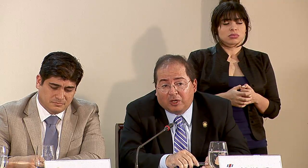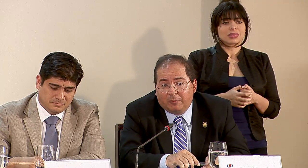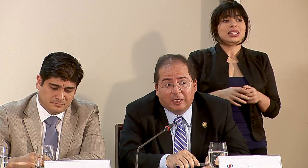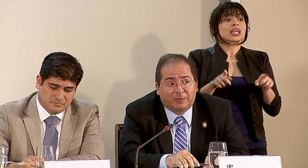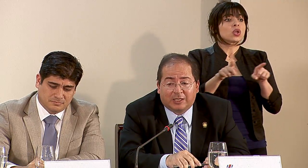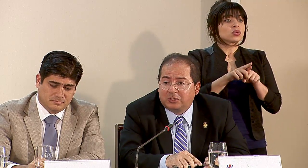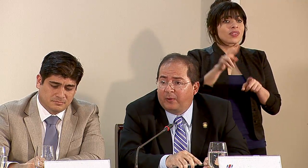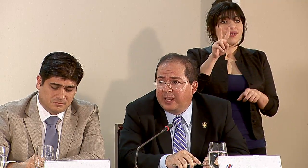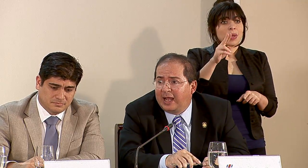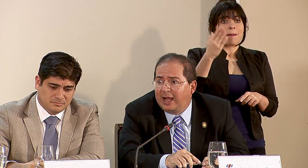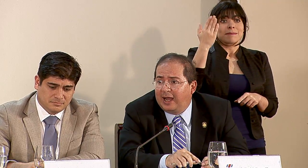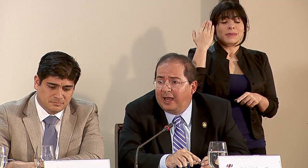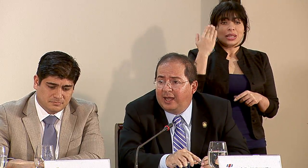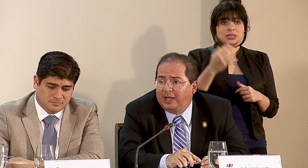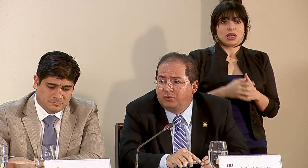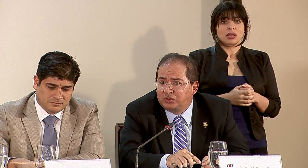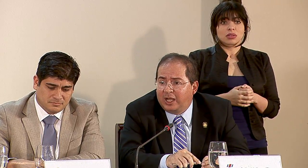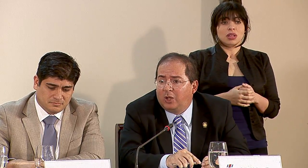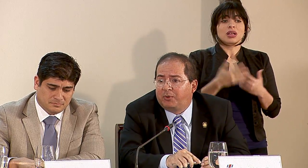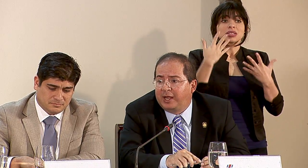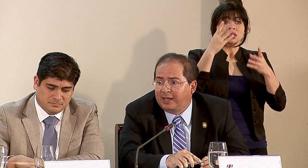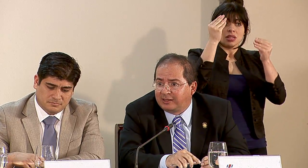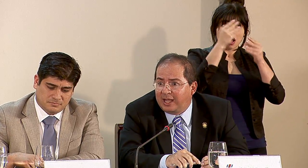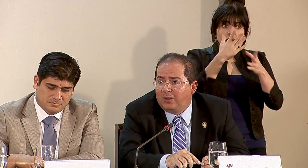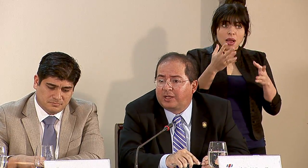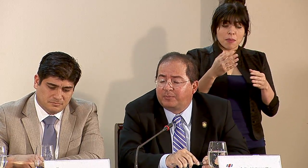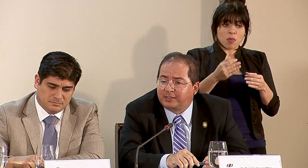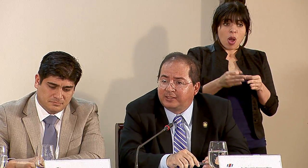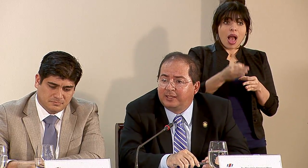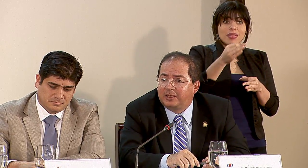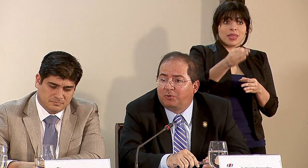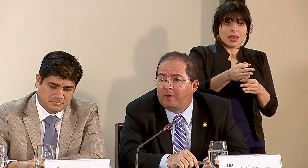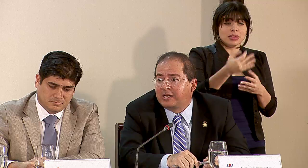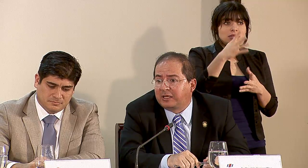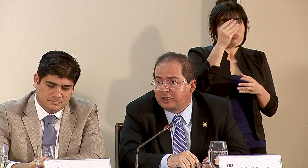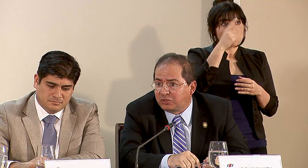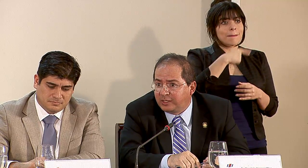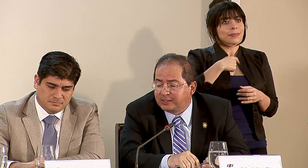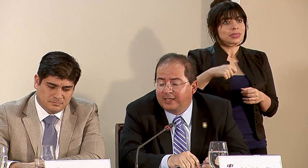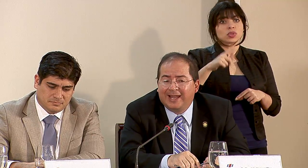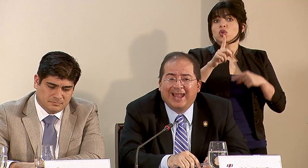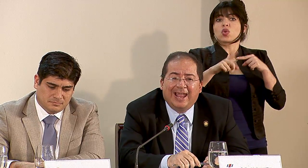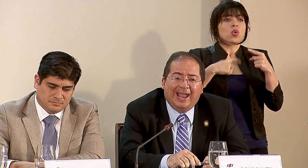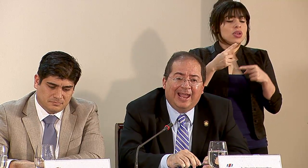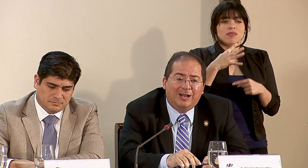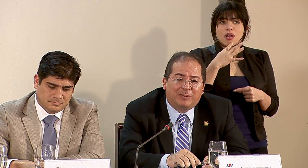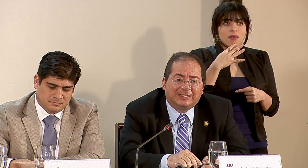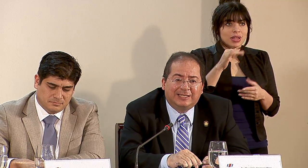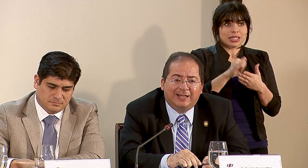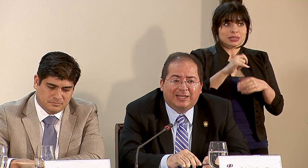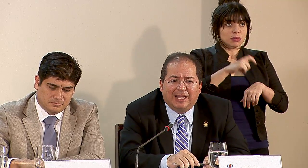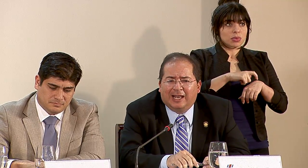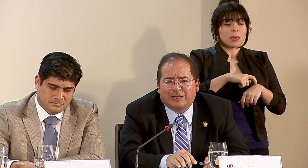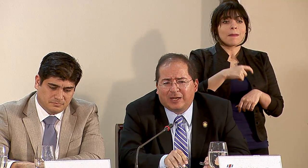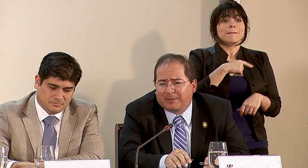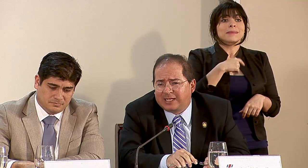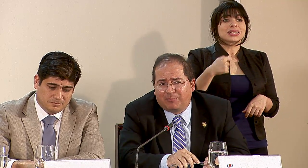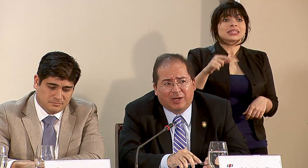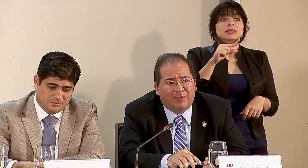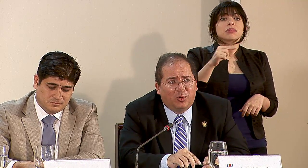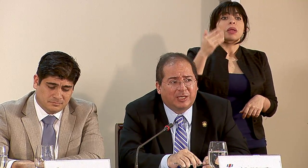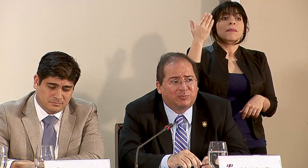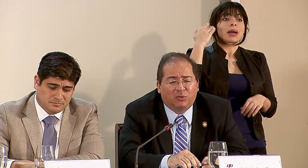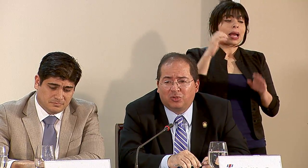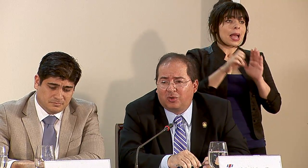incluso el viernes pasado se había anunciado por adelantado que el presidente no iba a dar declaraciones el presidente la semana